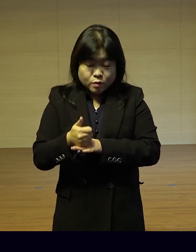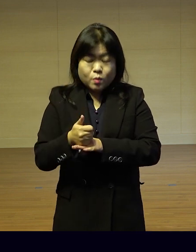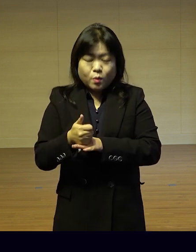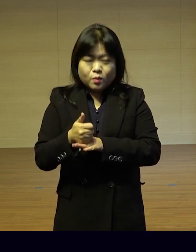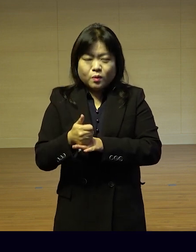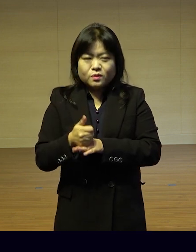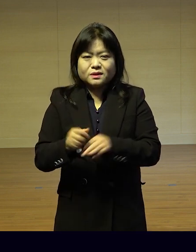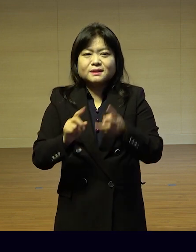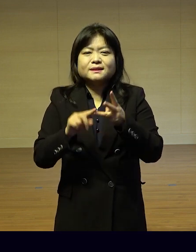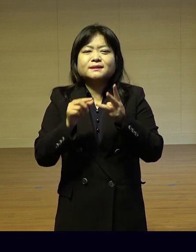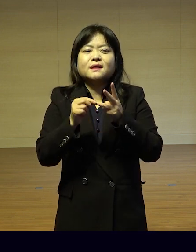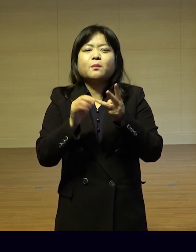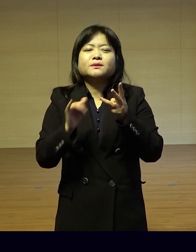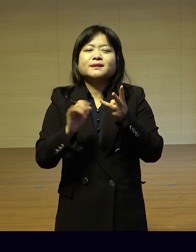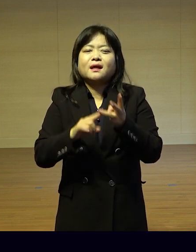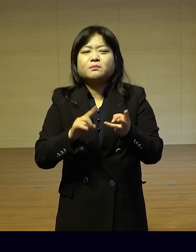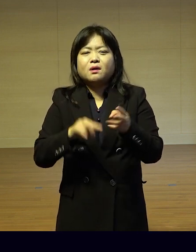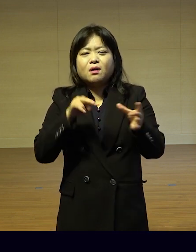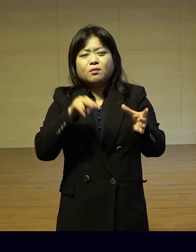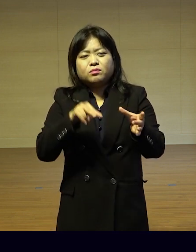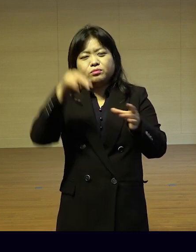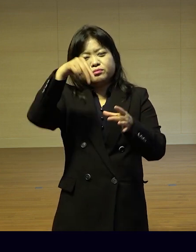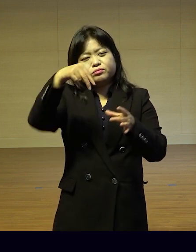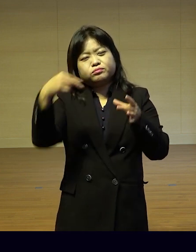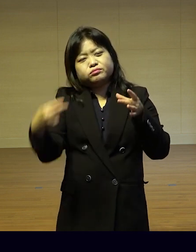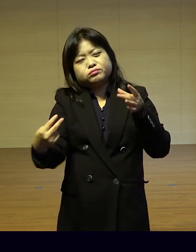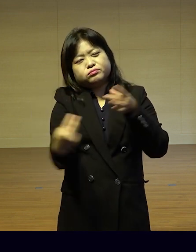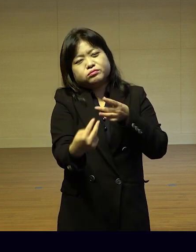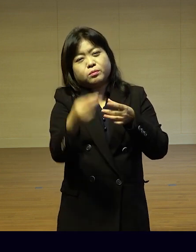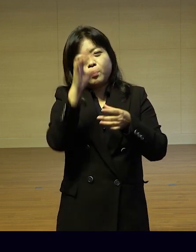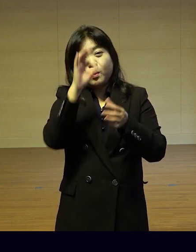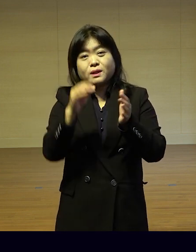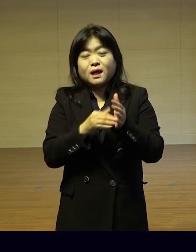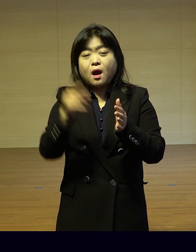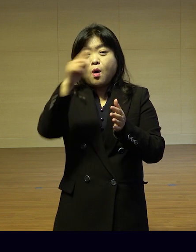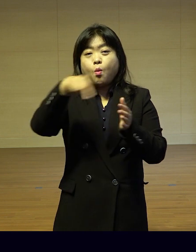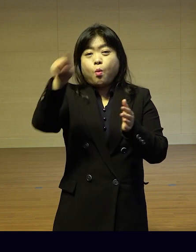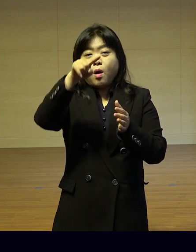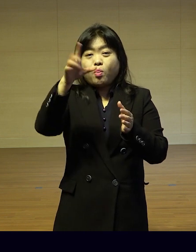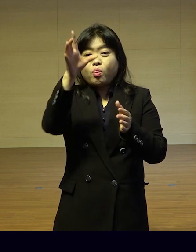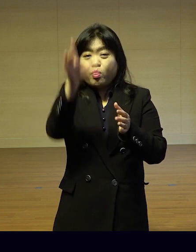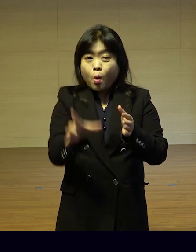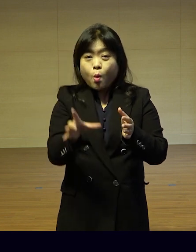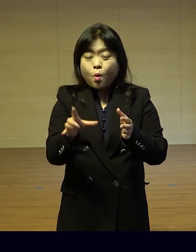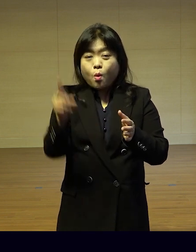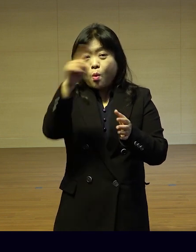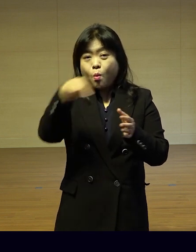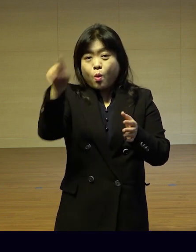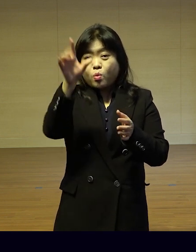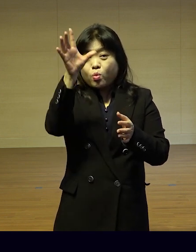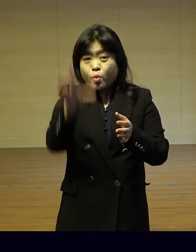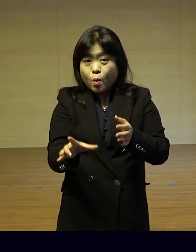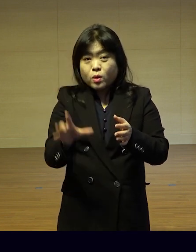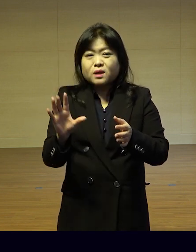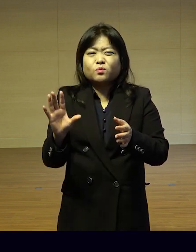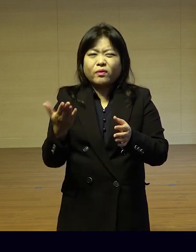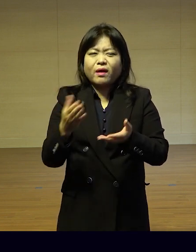최종적으로 이 사람이 이것은 실린더 형태, 원통형이다라는 판단을 내릴 수가